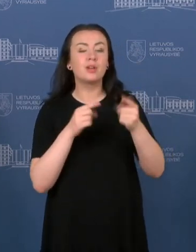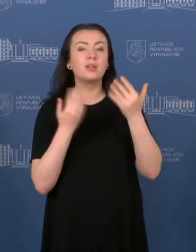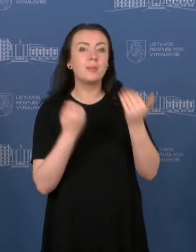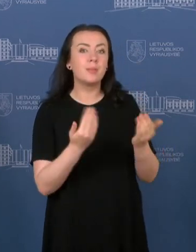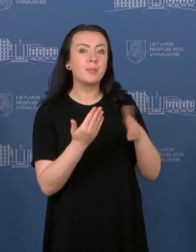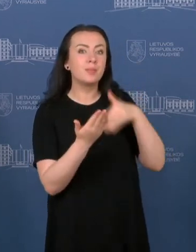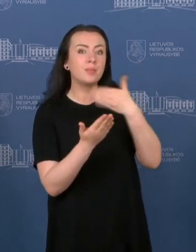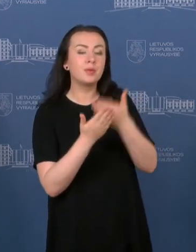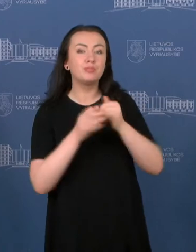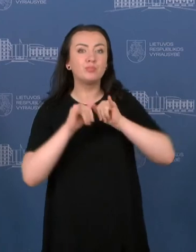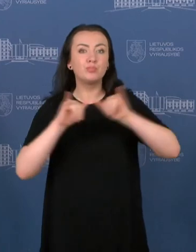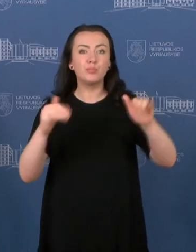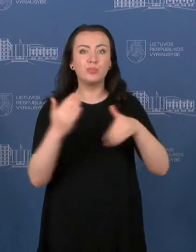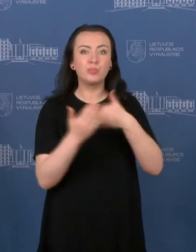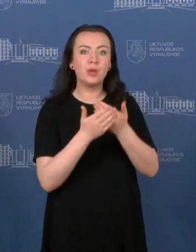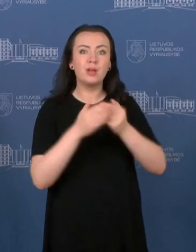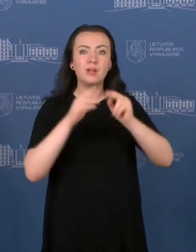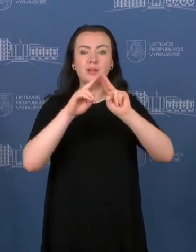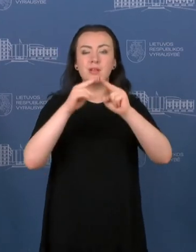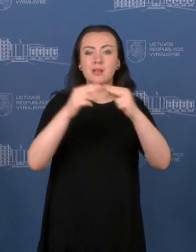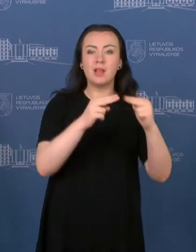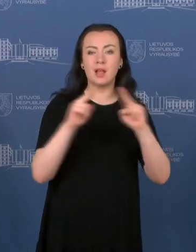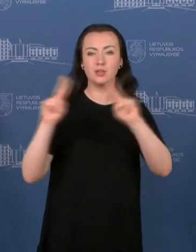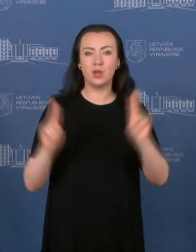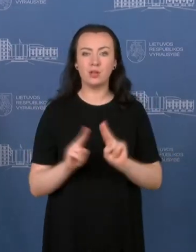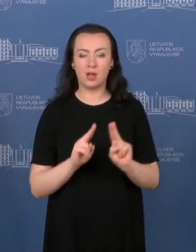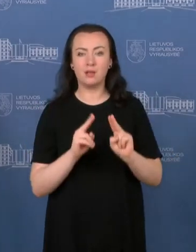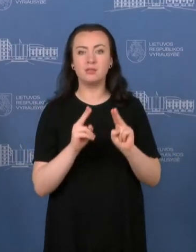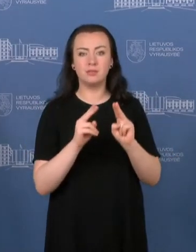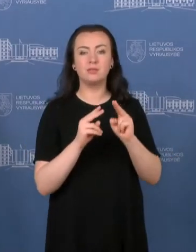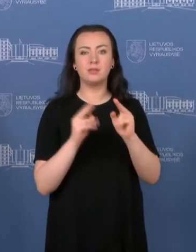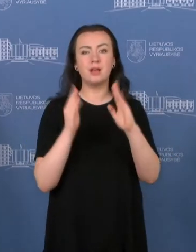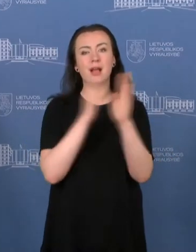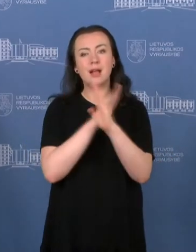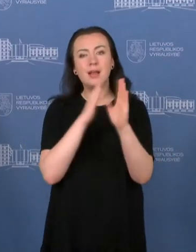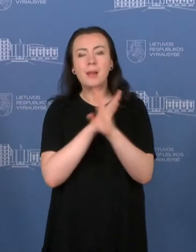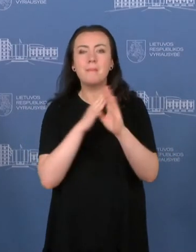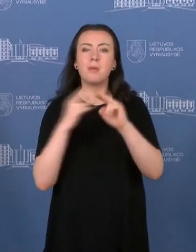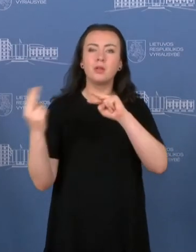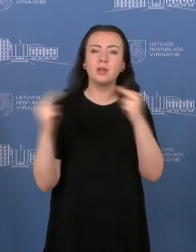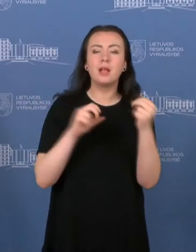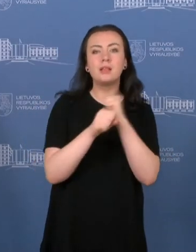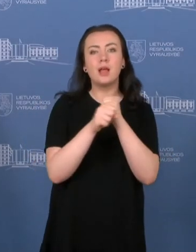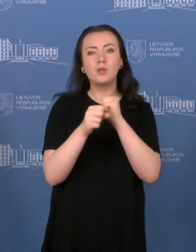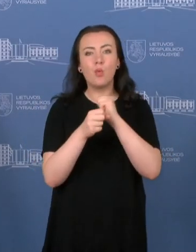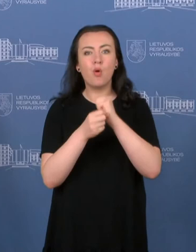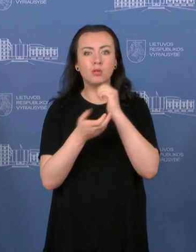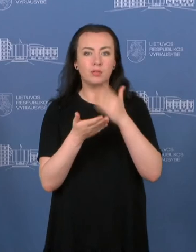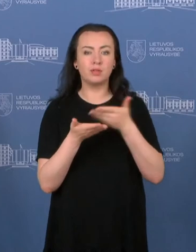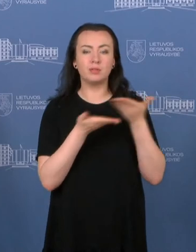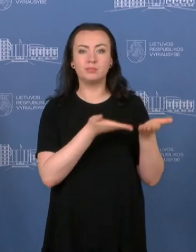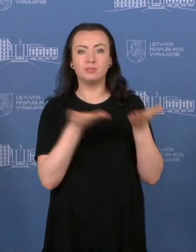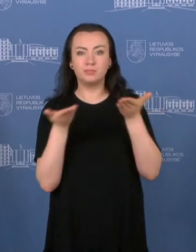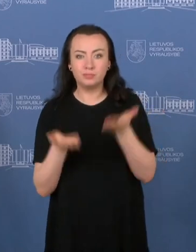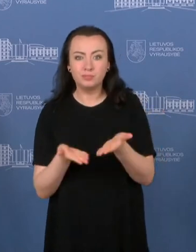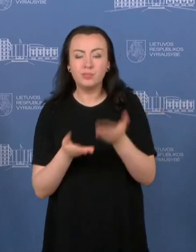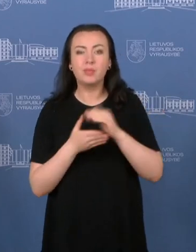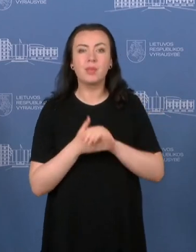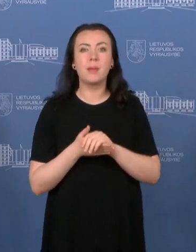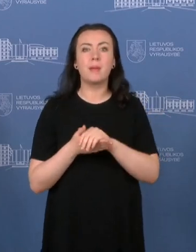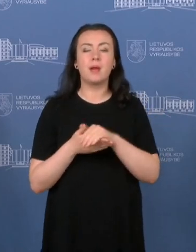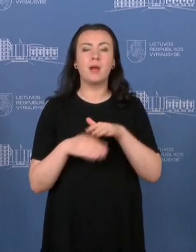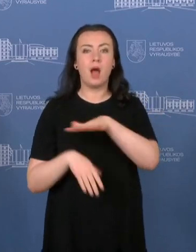prašyčiau plačiau pristatyti nacionalinę klimato kaitos valdymo darbotvarkę aplinkos ministrą Simoną Gentvilą ir